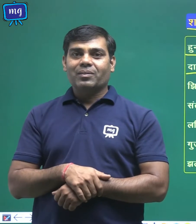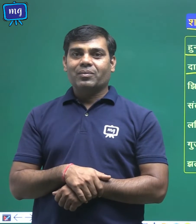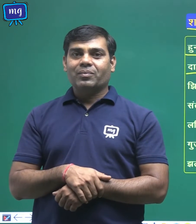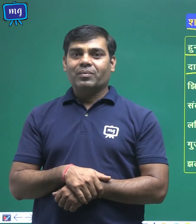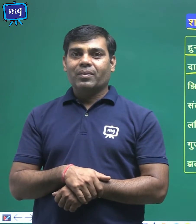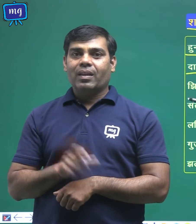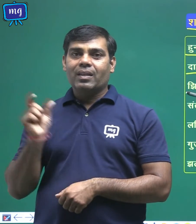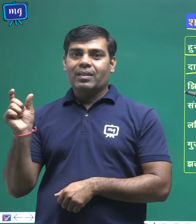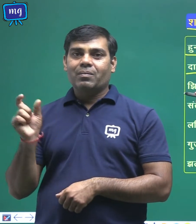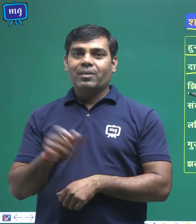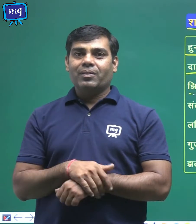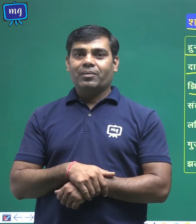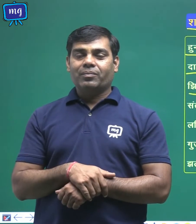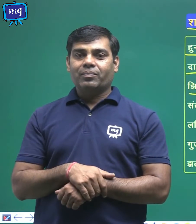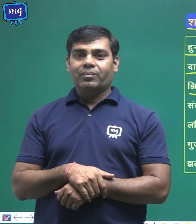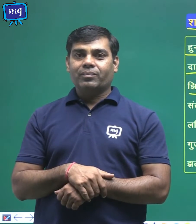शब्द है